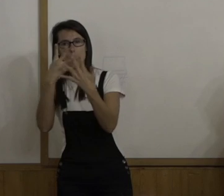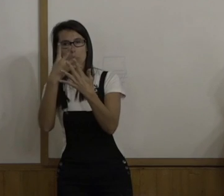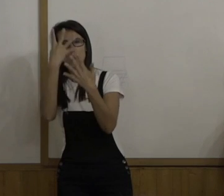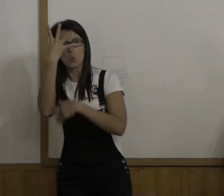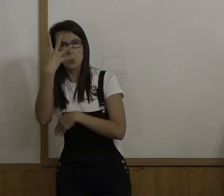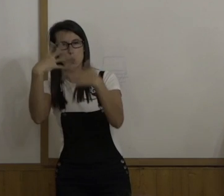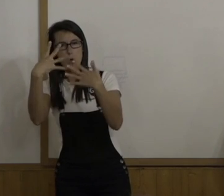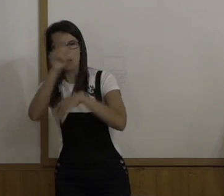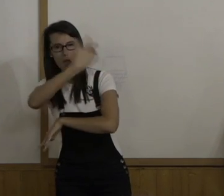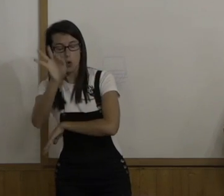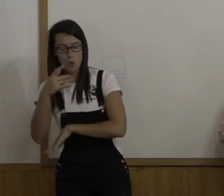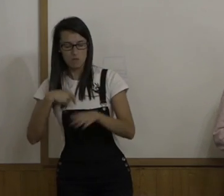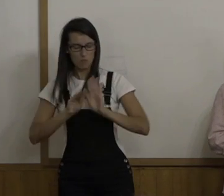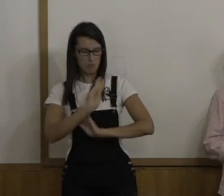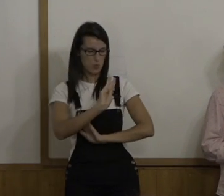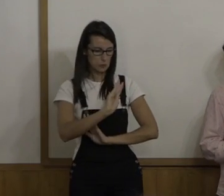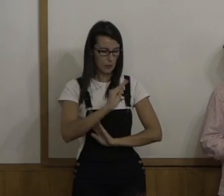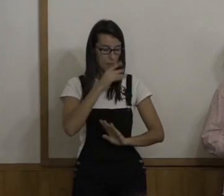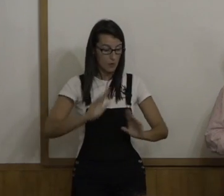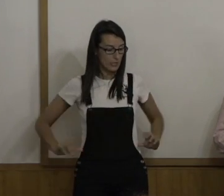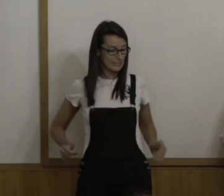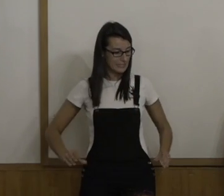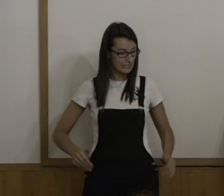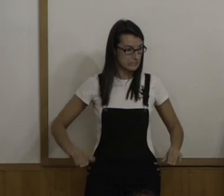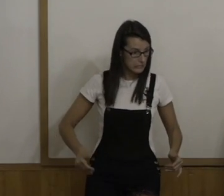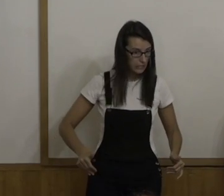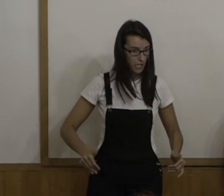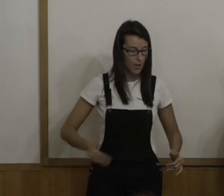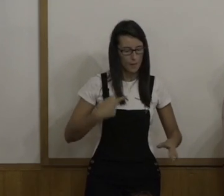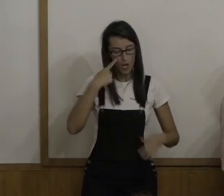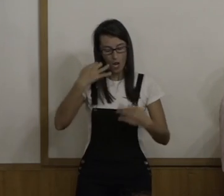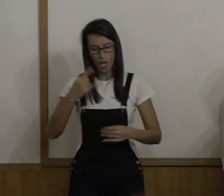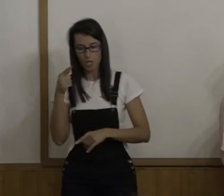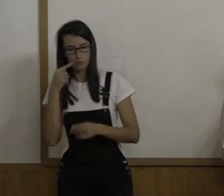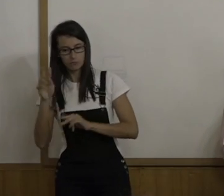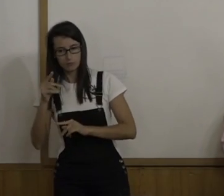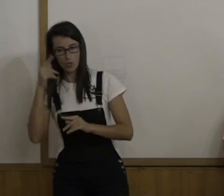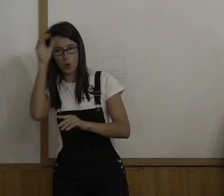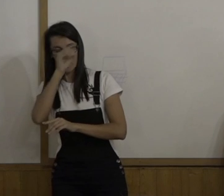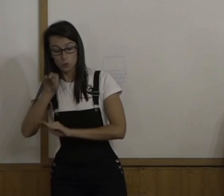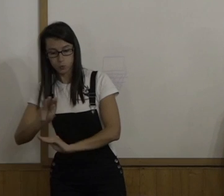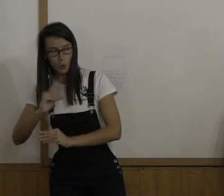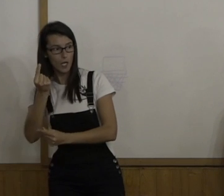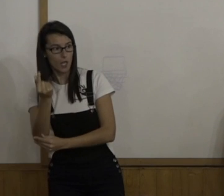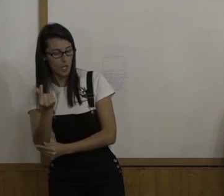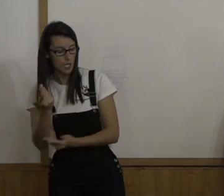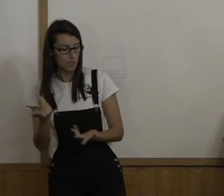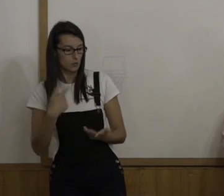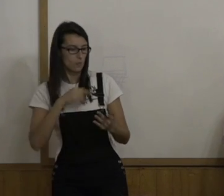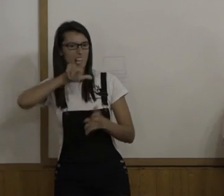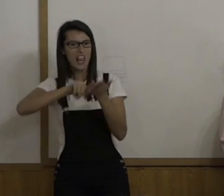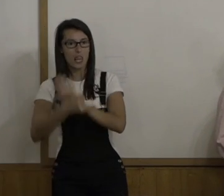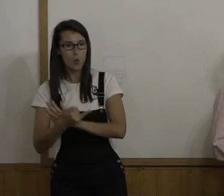él lo preguntaba por su silla, lógicamente, y ella pues miraba por los... Es curioso, ¿eh? Lo de cómo empleamos el